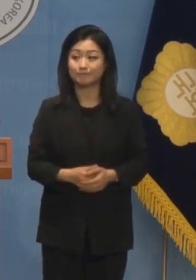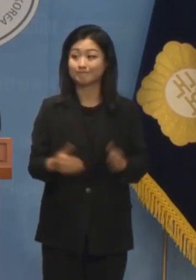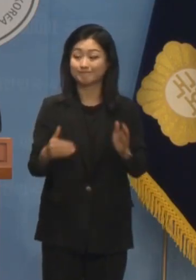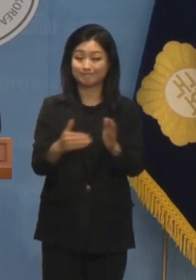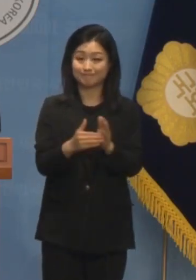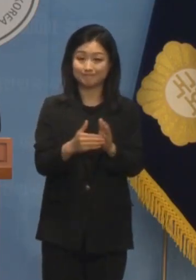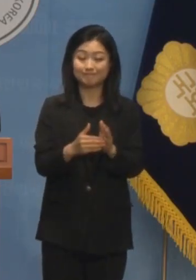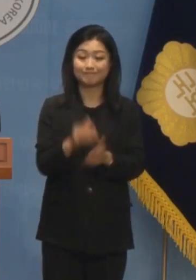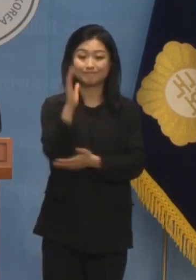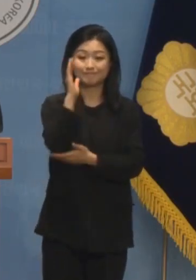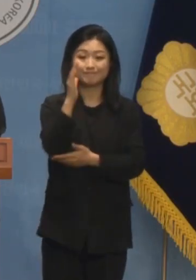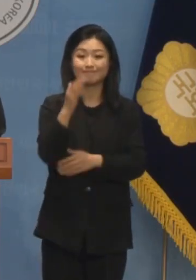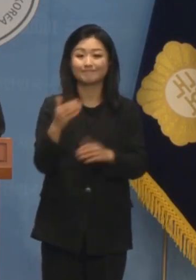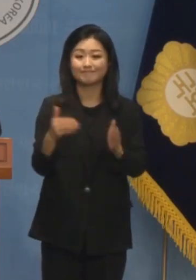여기까지 하겠습니다. 고맙습니다.